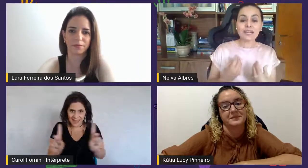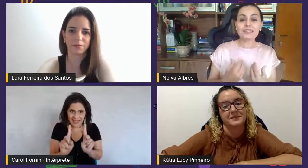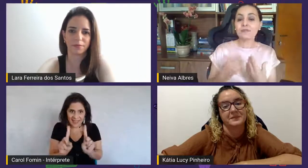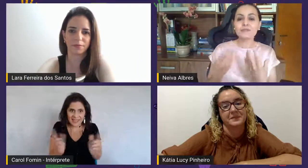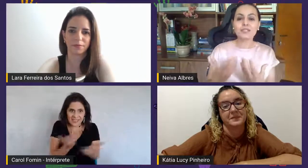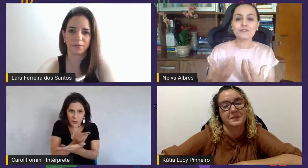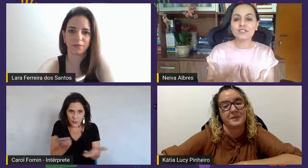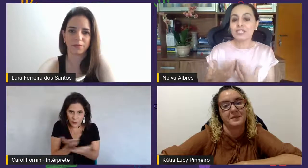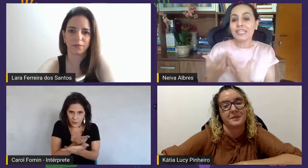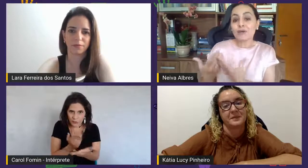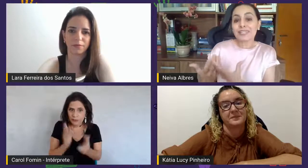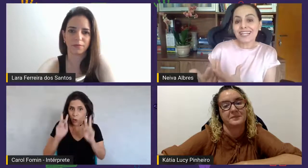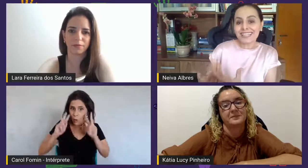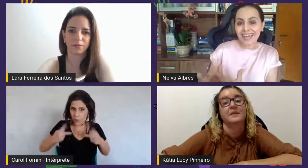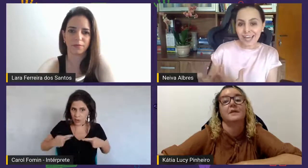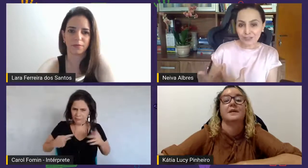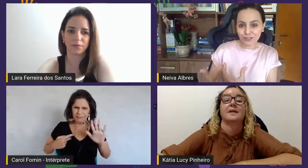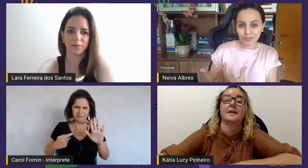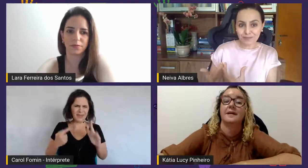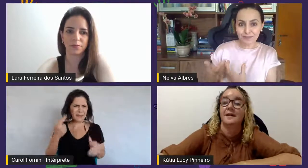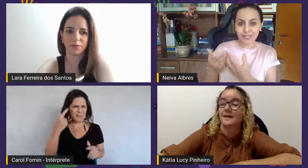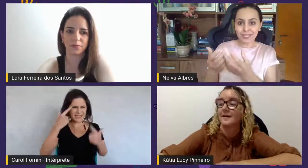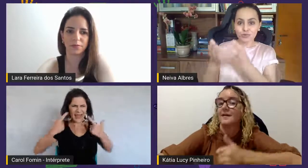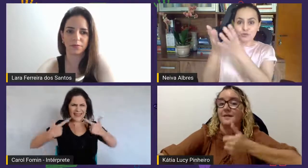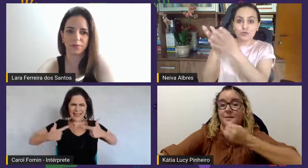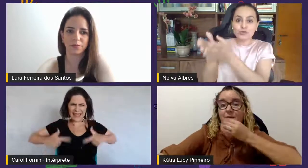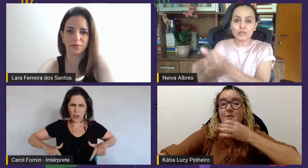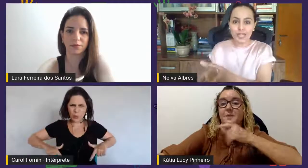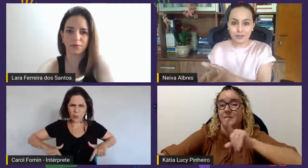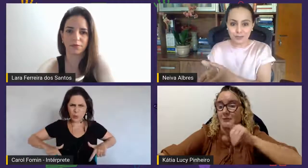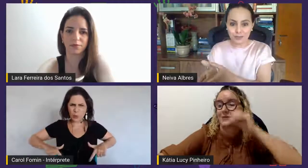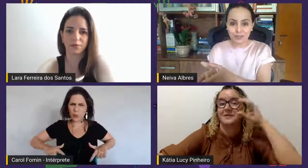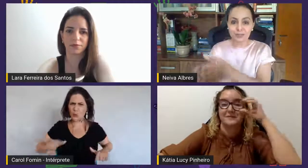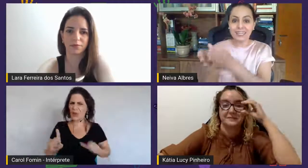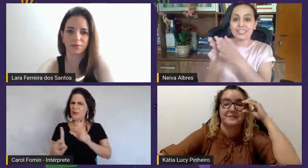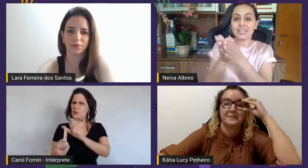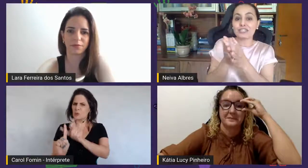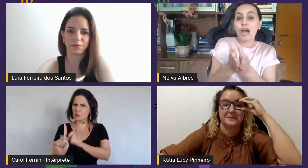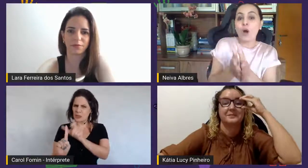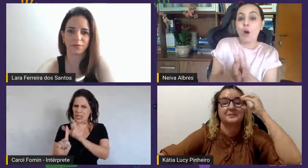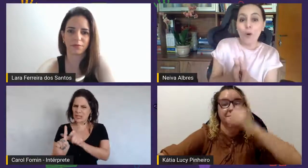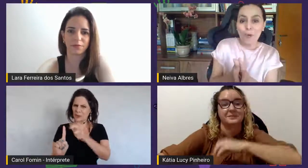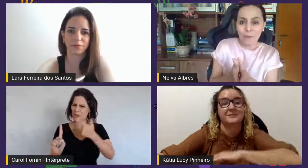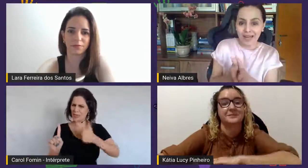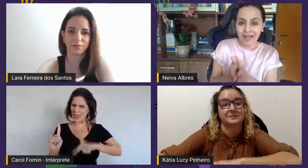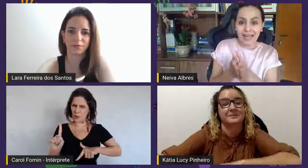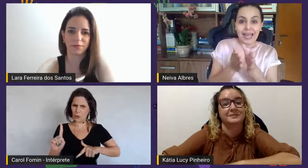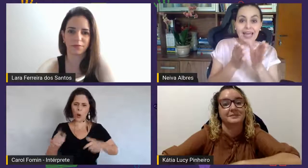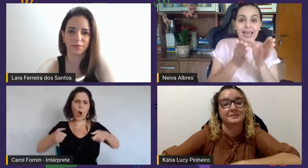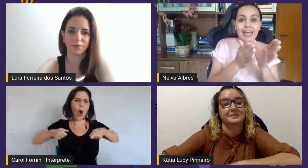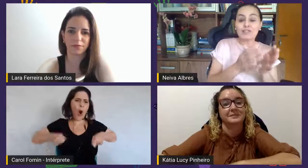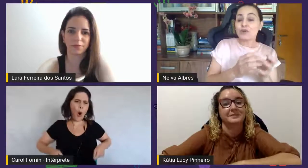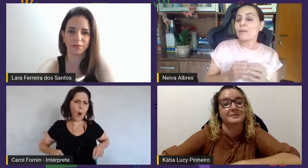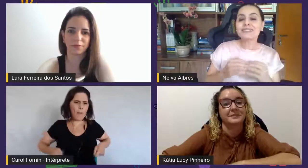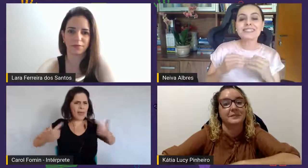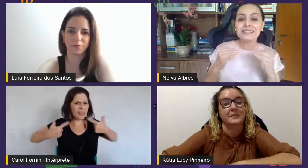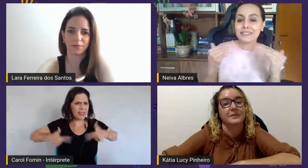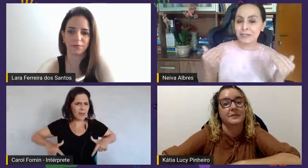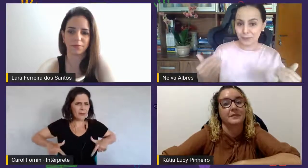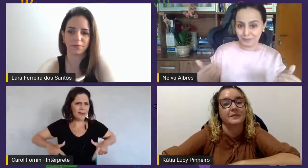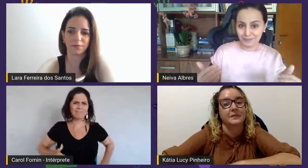Então, essa perspectiva de neutralidade do sujeito, neutralidade da roupa, isso é